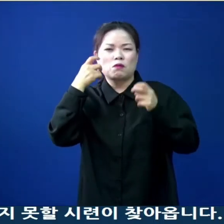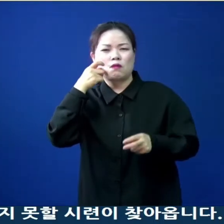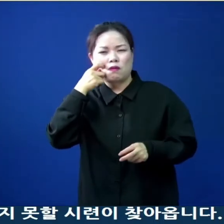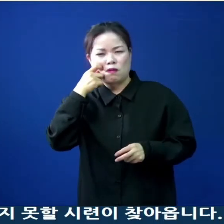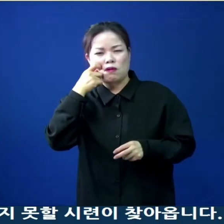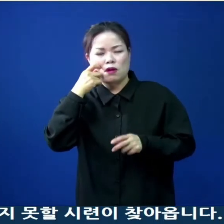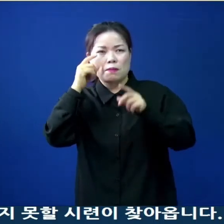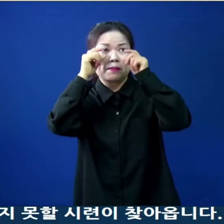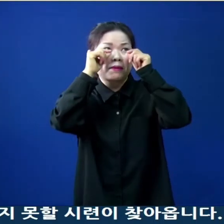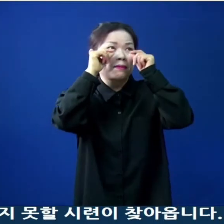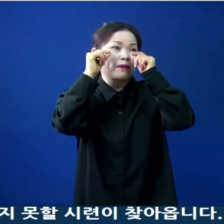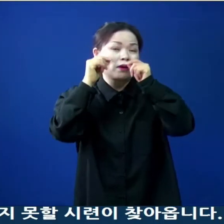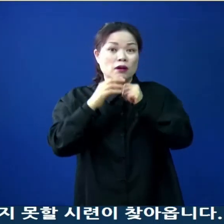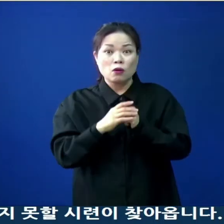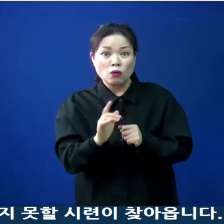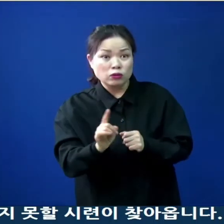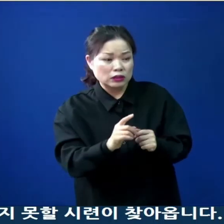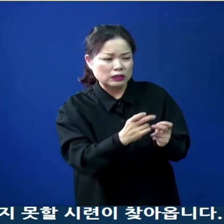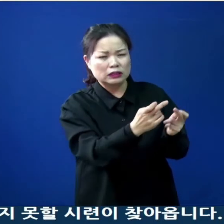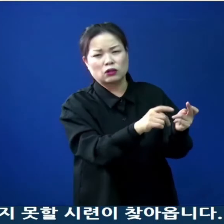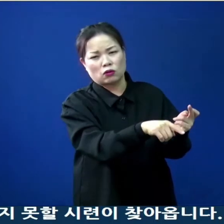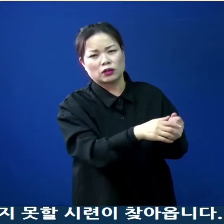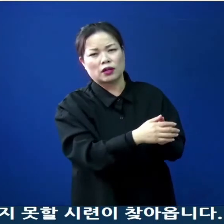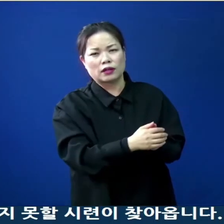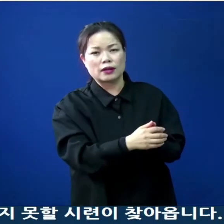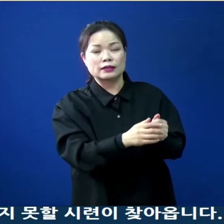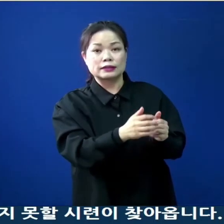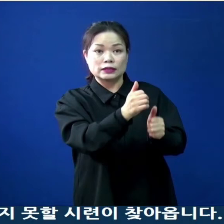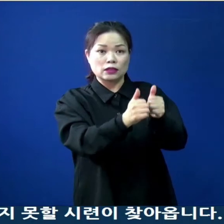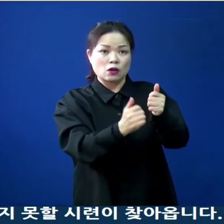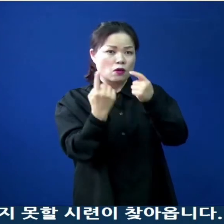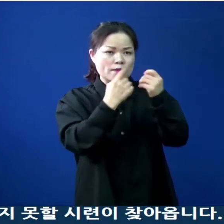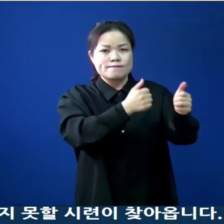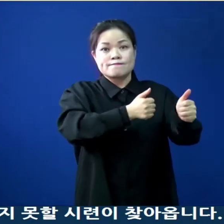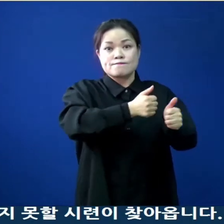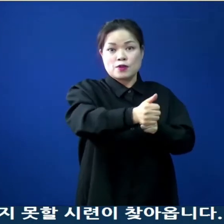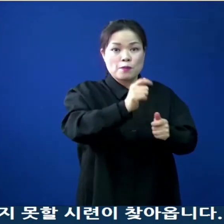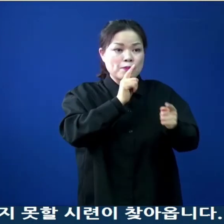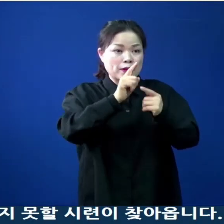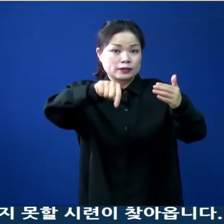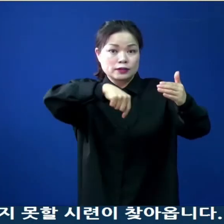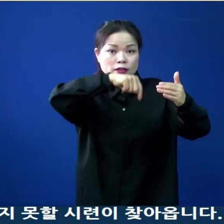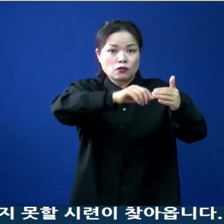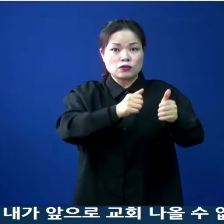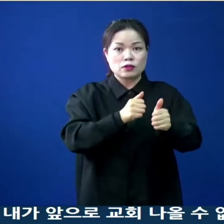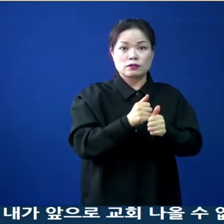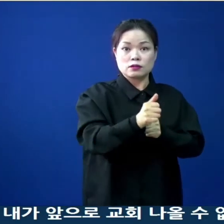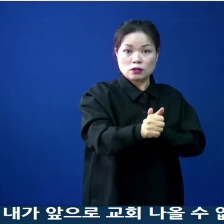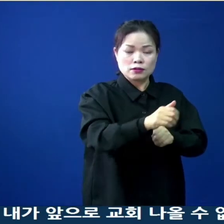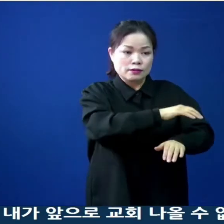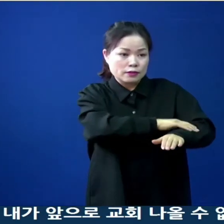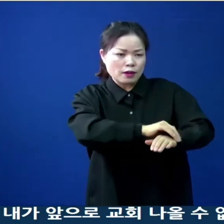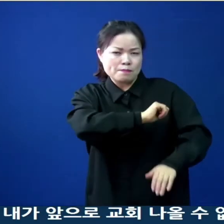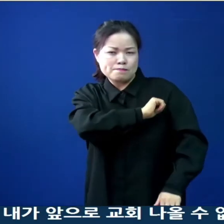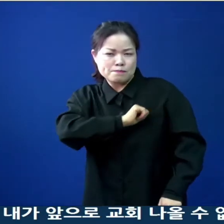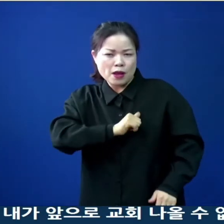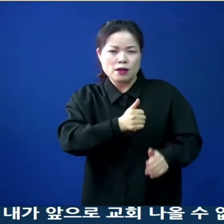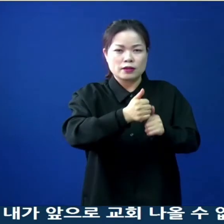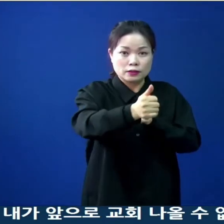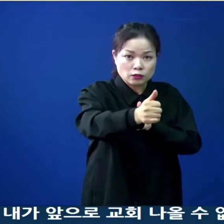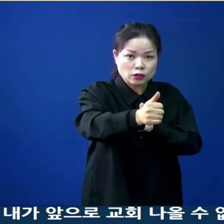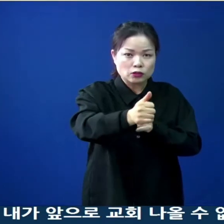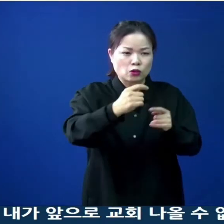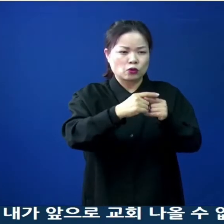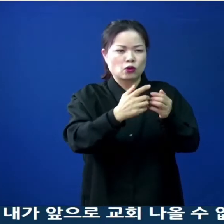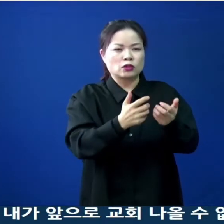것입니다. 어떻게든 그 형제가 시험과 역경을 말씀 가운데 이겨서 잘 견뎌내서